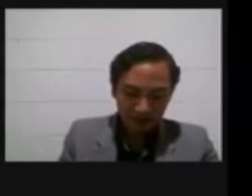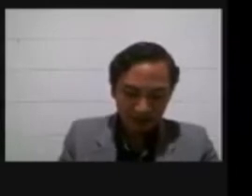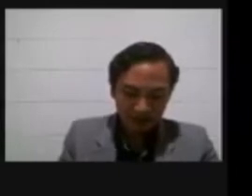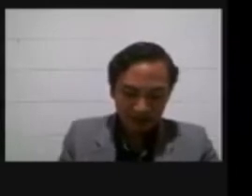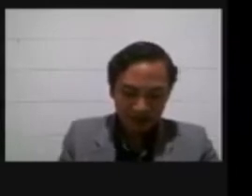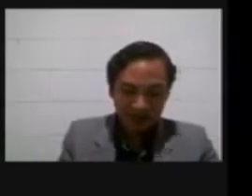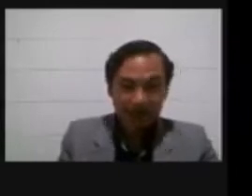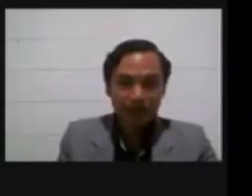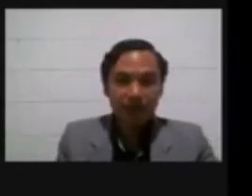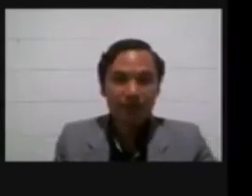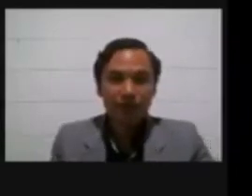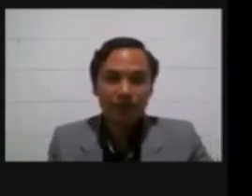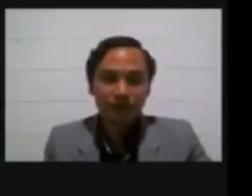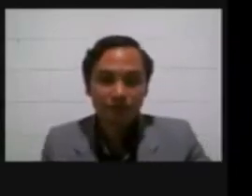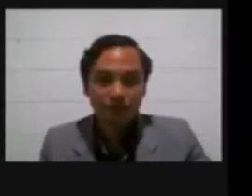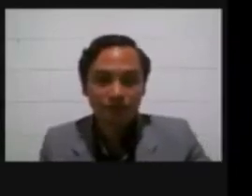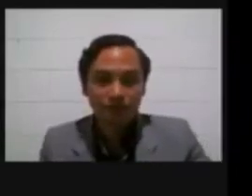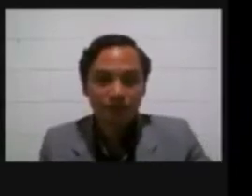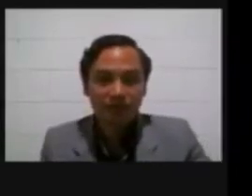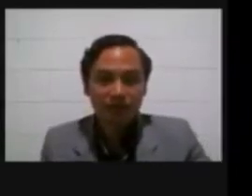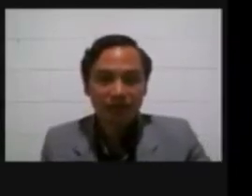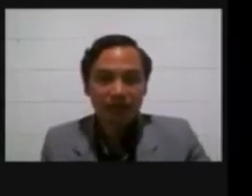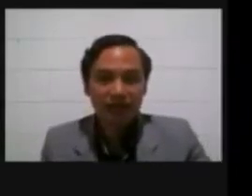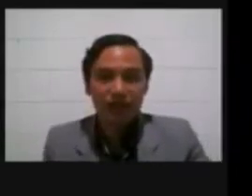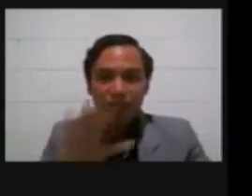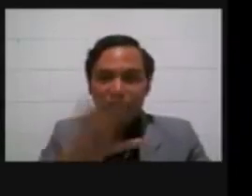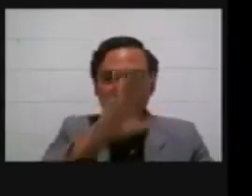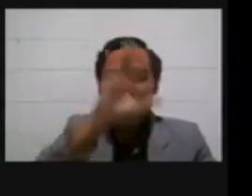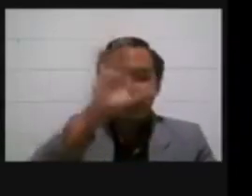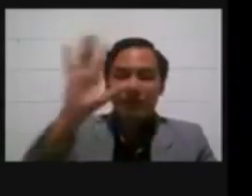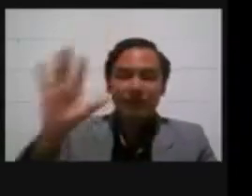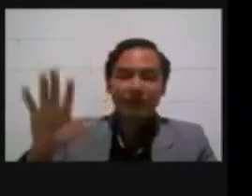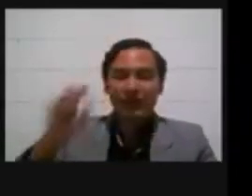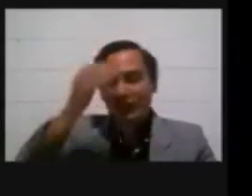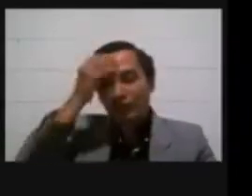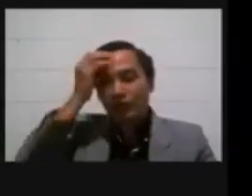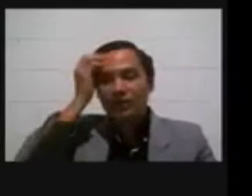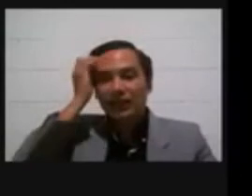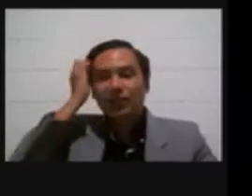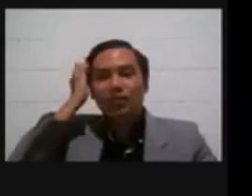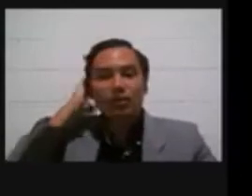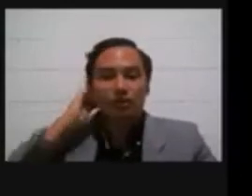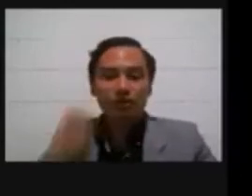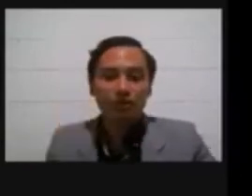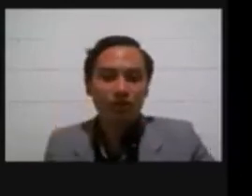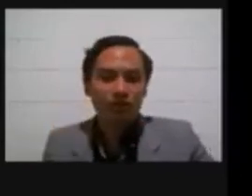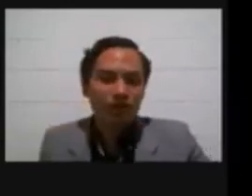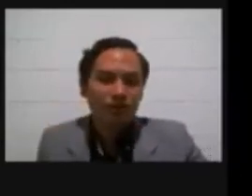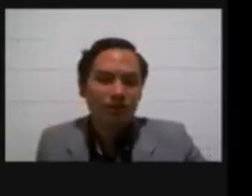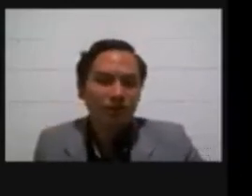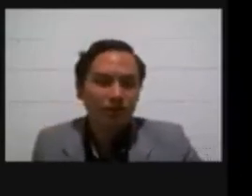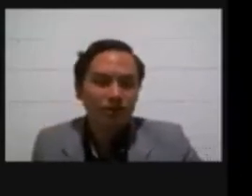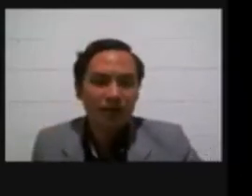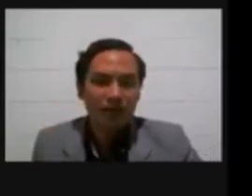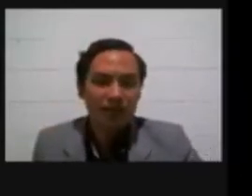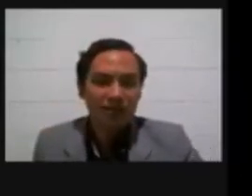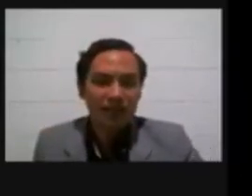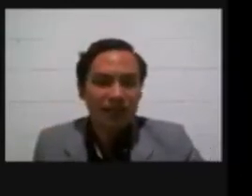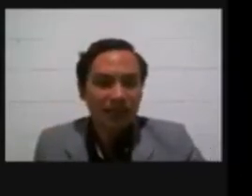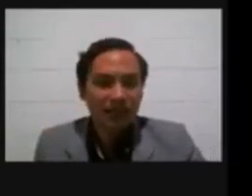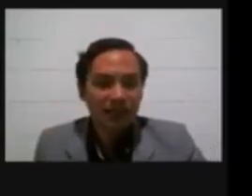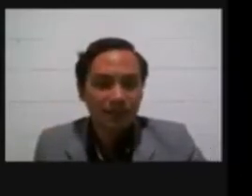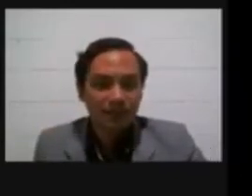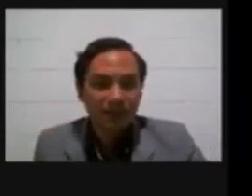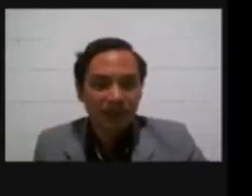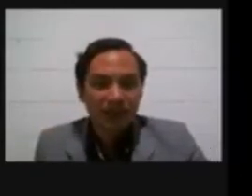también para que podamos tener como un panorama y conocer cómo escuchamos en la